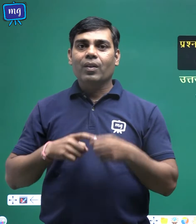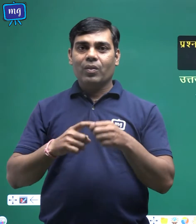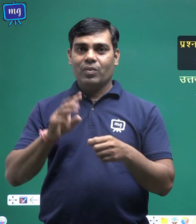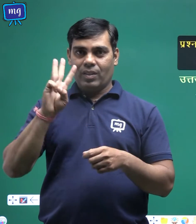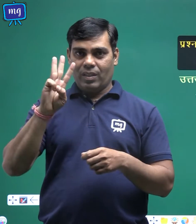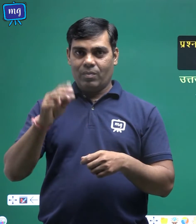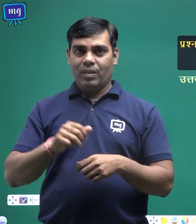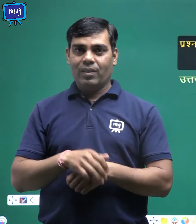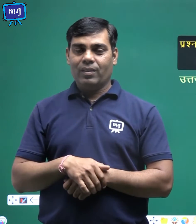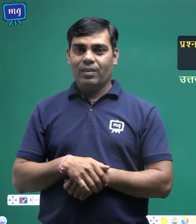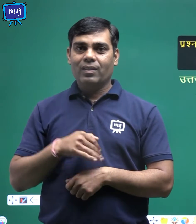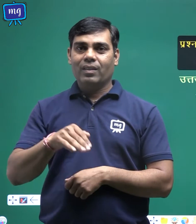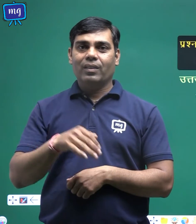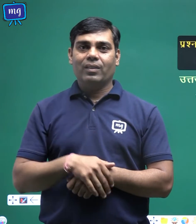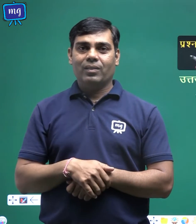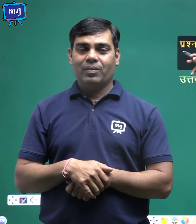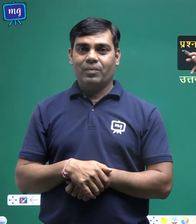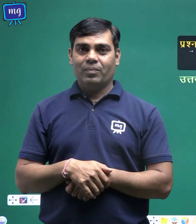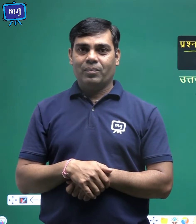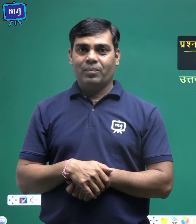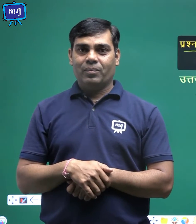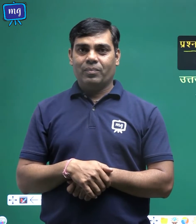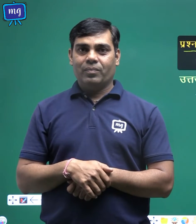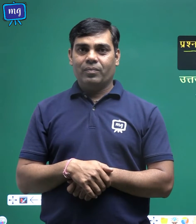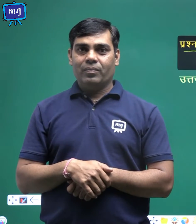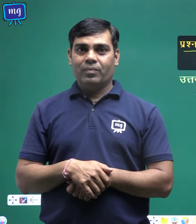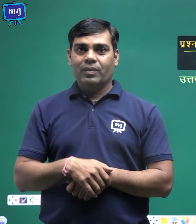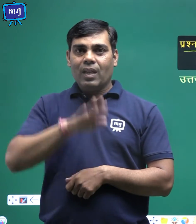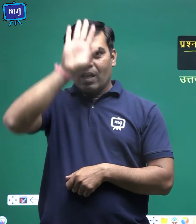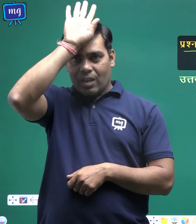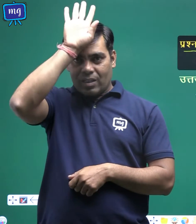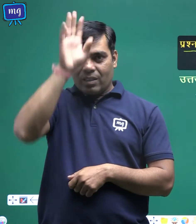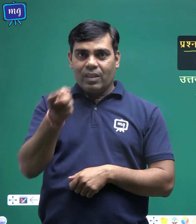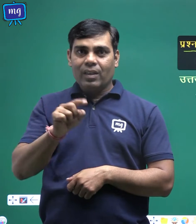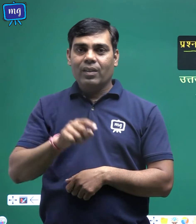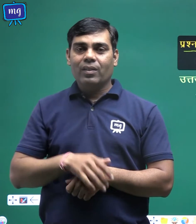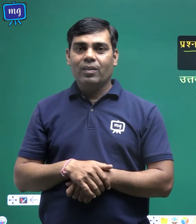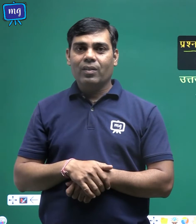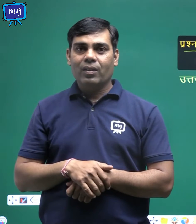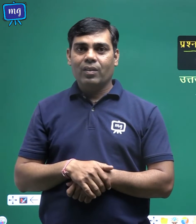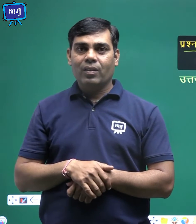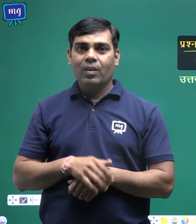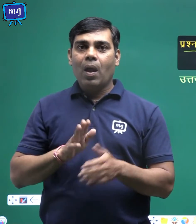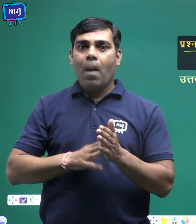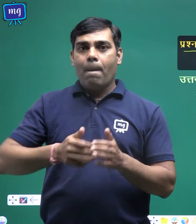पर चलते हैं। राजा ने मंत्री